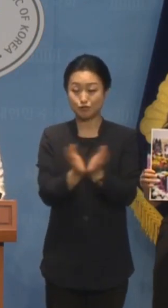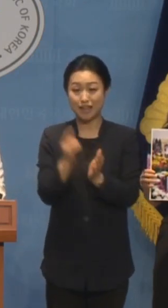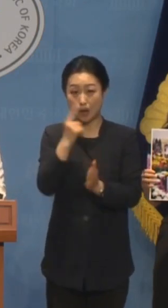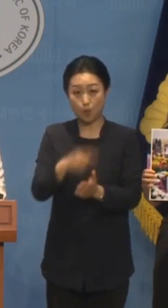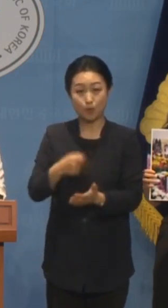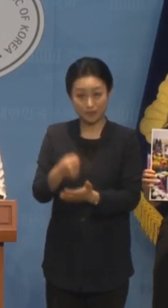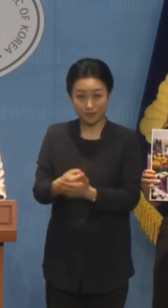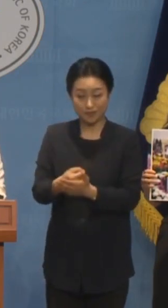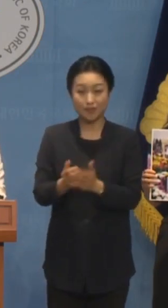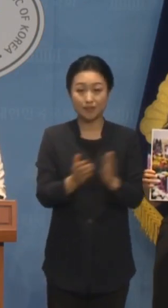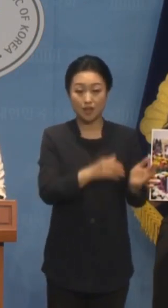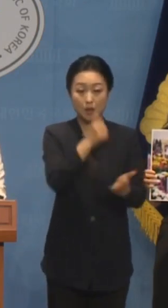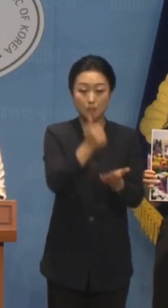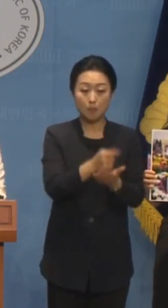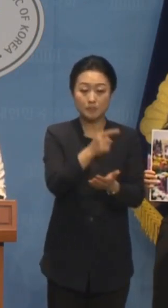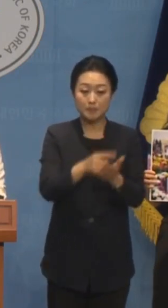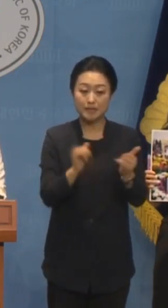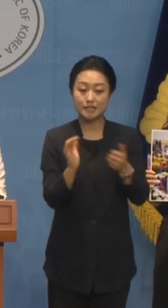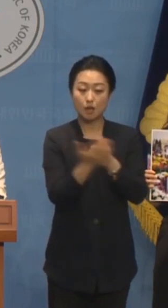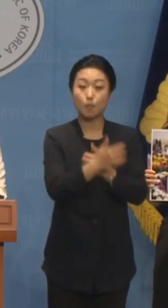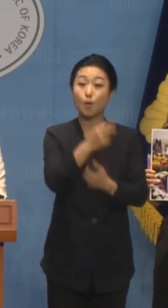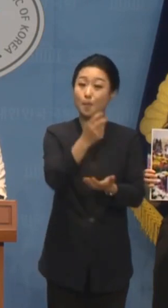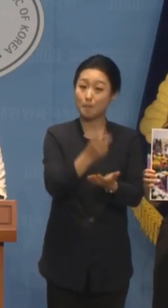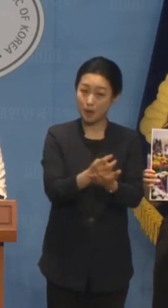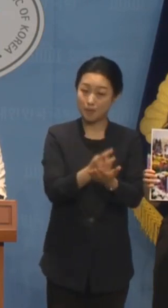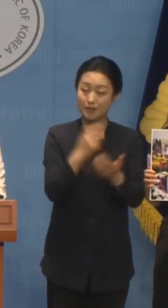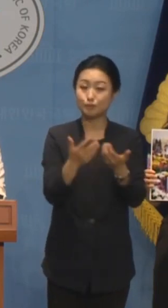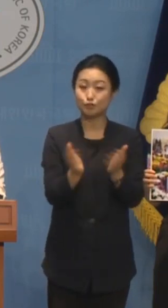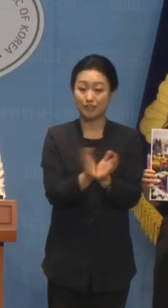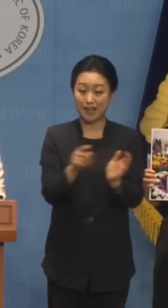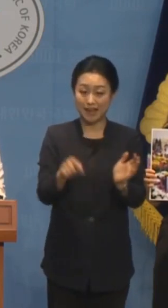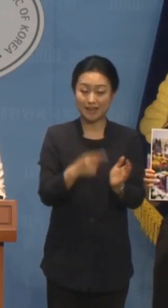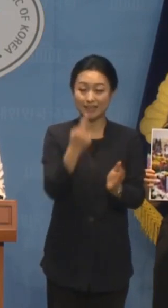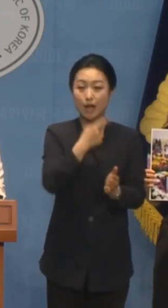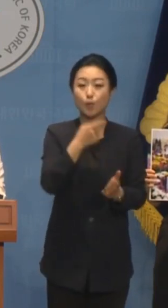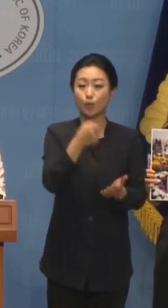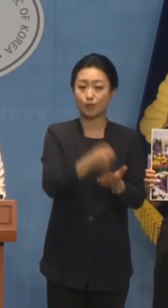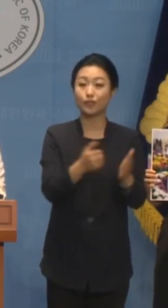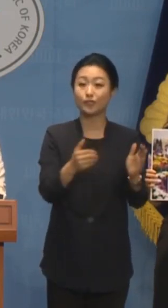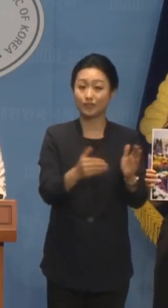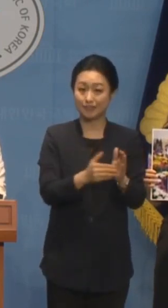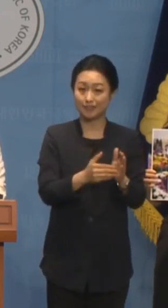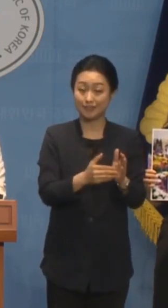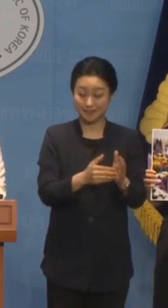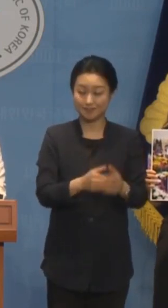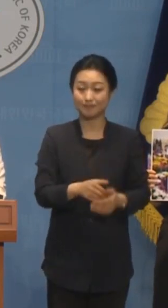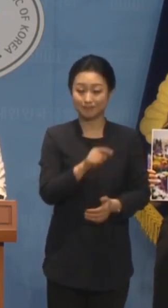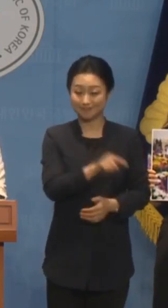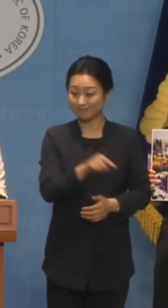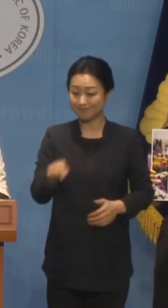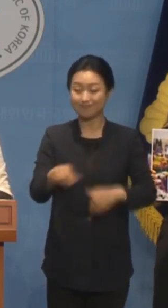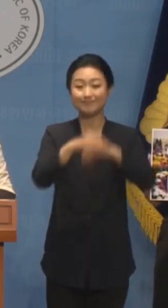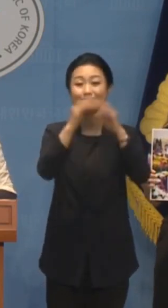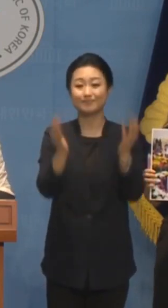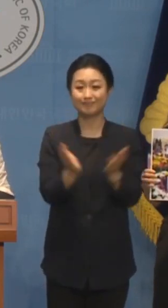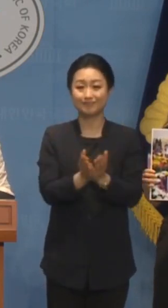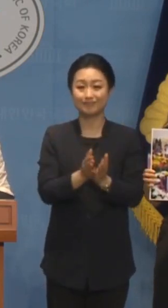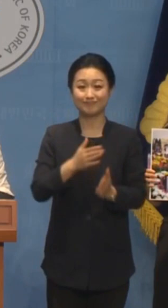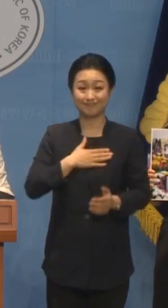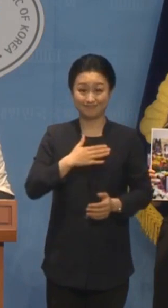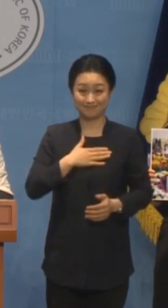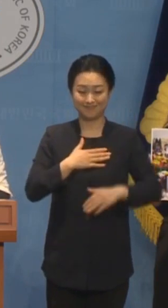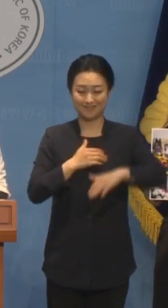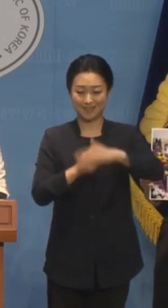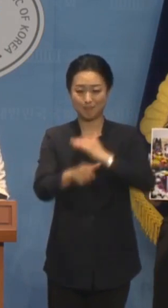당론이었고 범죄 피해자 보호법도 더불어민주당의 당론입니다. 더불어민주당 당론 2개가 서영교가